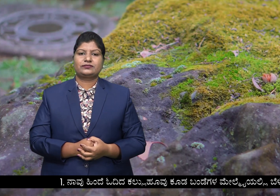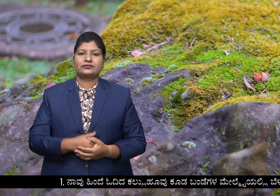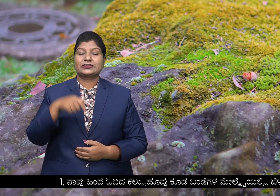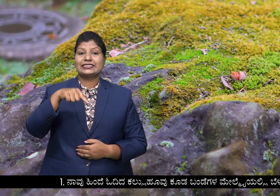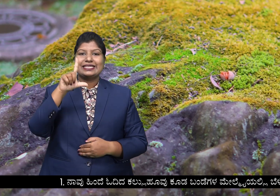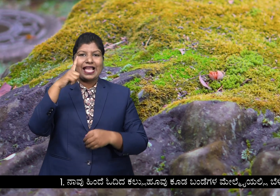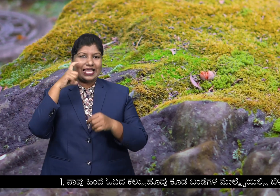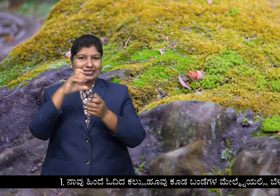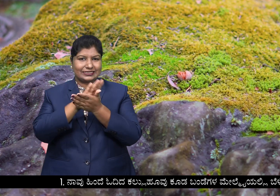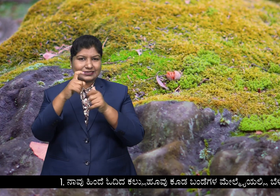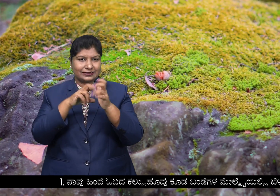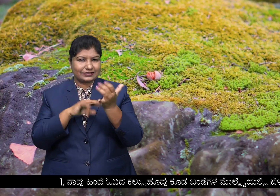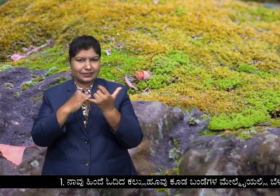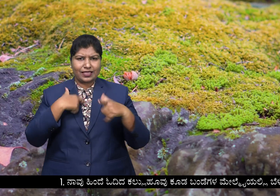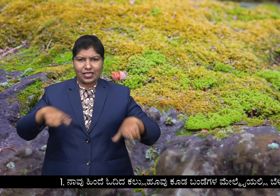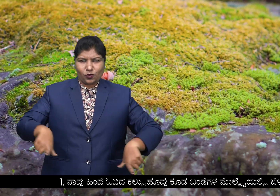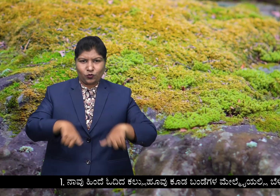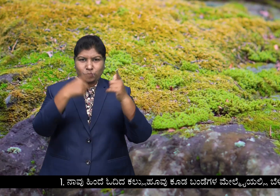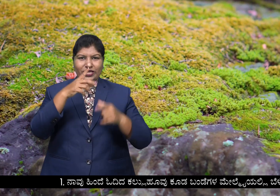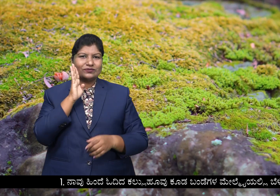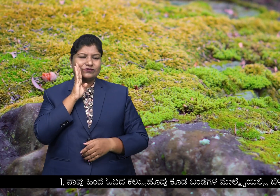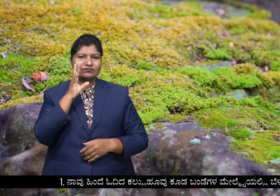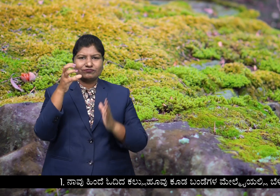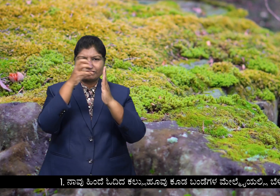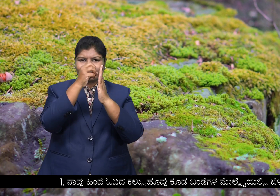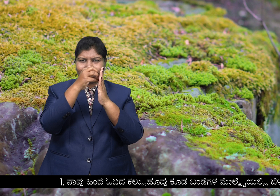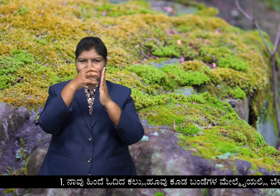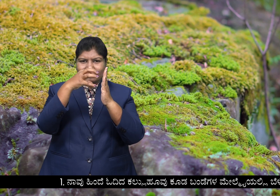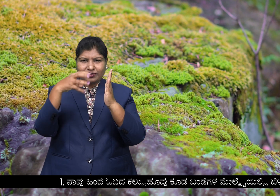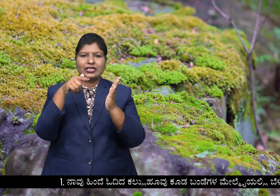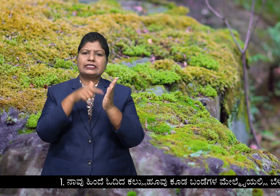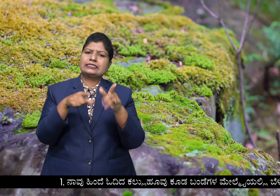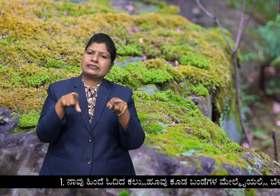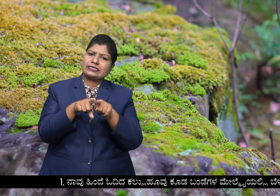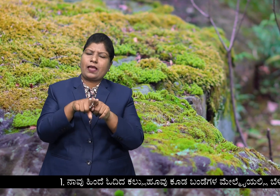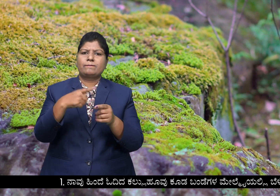ನಾವು ಹಿಂದೆ ಓದಿದ ಕಲ್ಲುವು ಕೂಡ ಬಂಡೆಗಳ ಮೇಲ್ಮೈಯಲ್ಲಿ ಬೆಳೆಯುತ್ತದೆ.